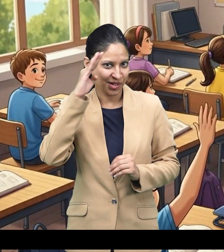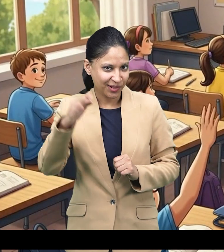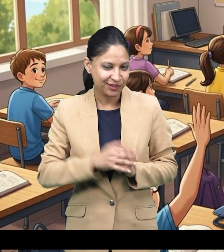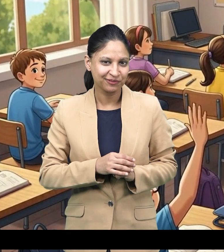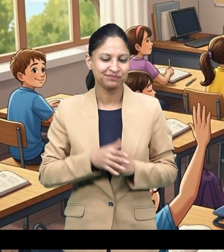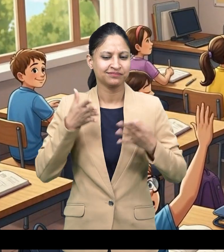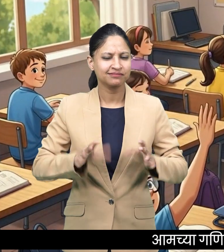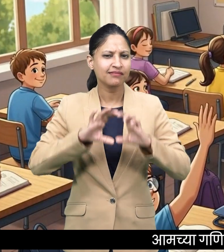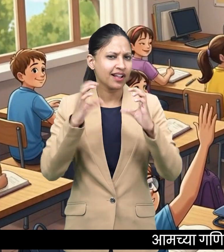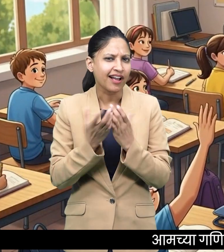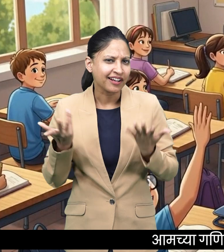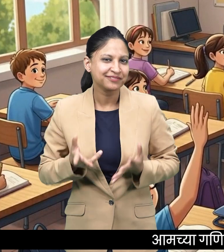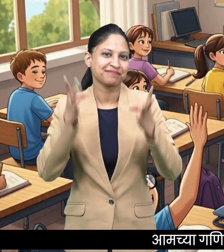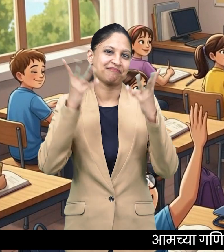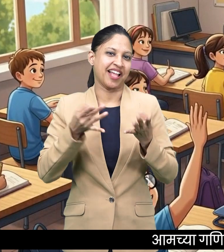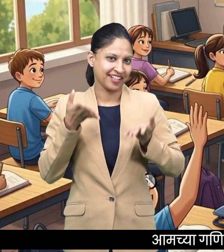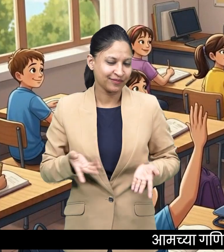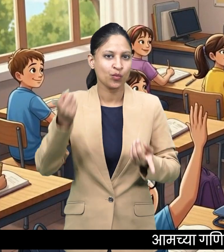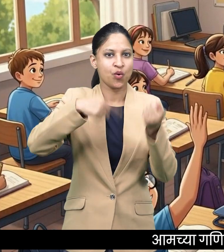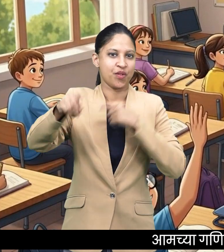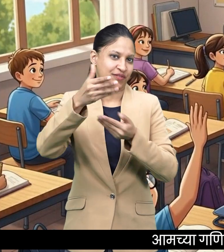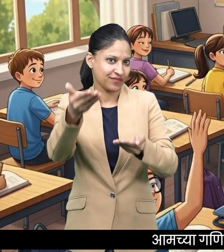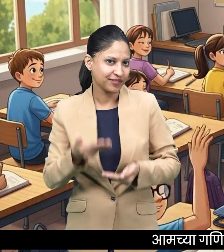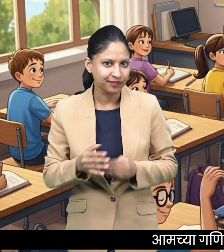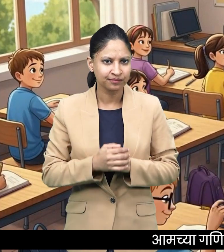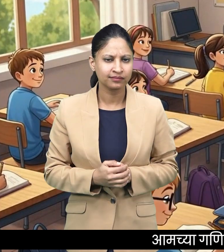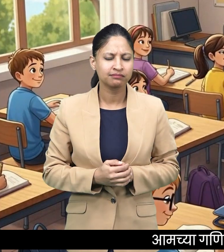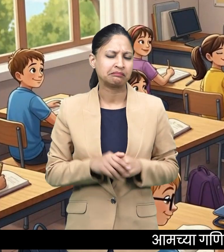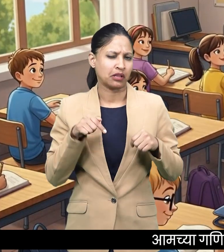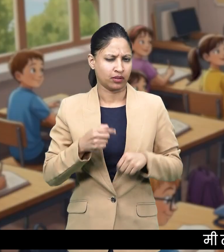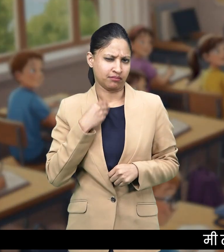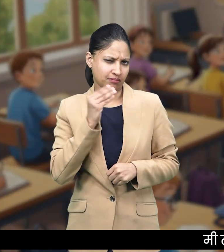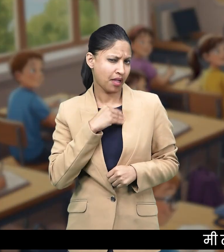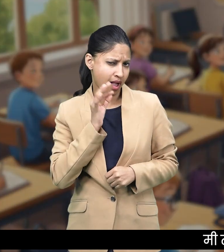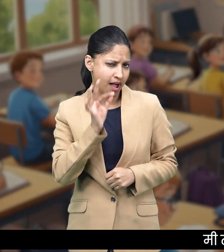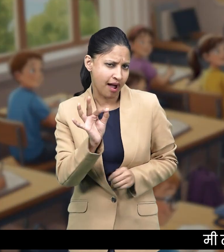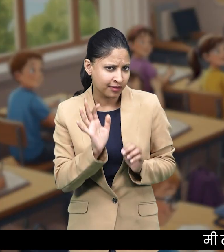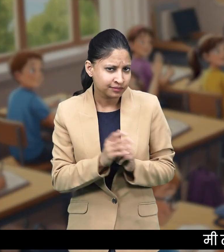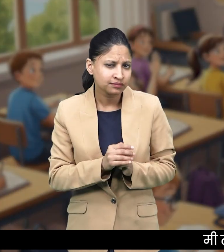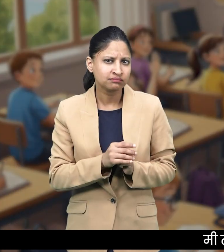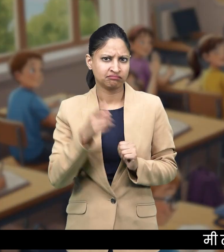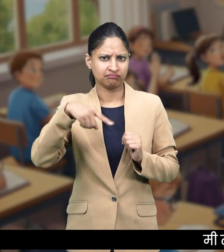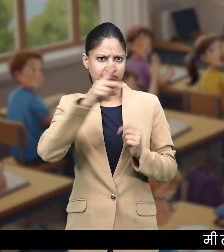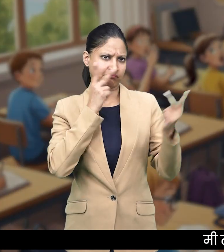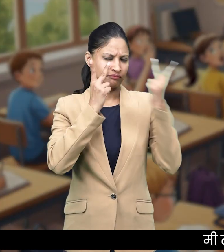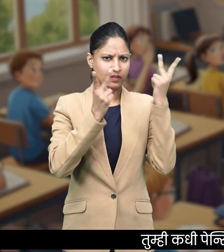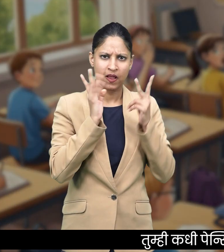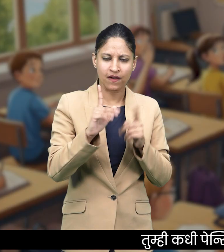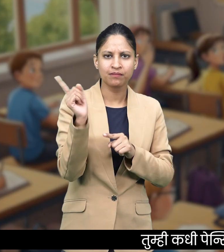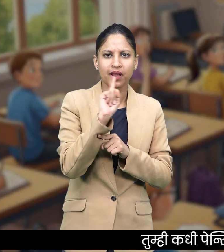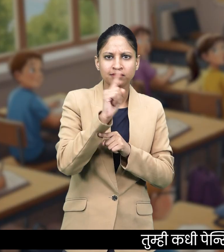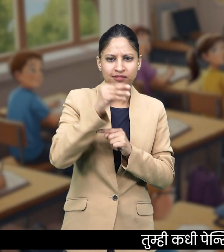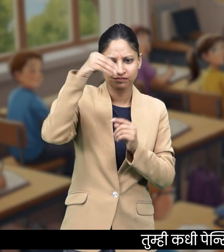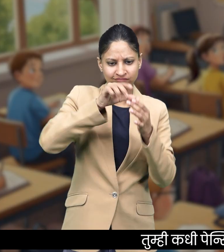नमस्कार मुलांनो, आमच्या गणिताच्या वर्गात आपले स्वागत आहे. मी तुम्हाला काही विचारतो.